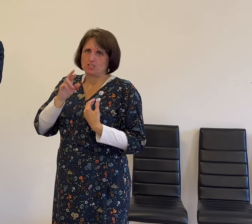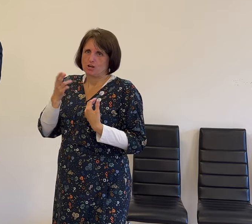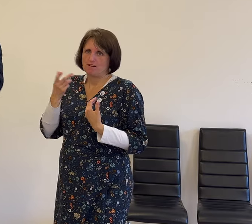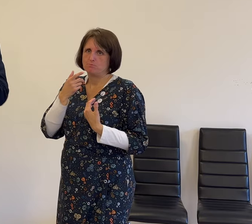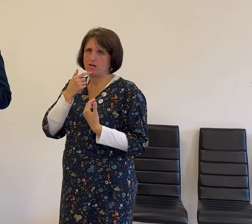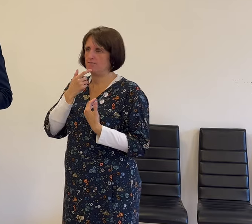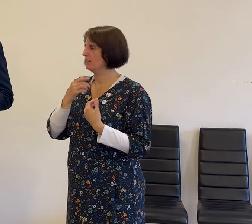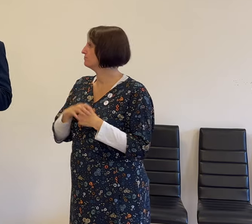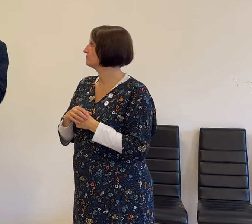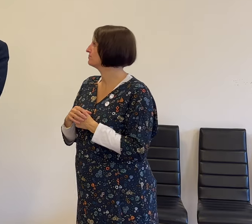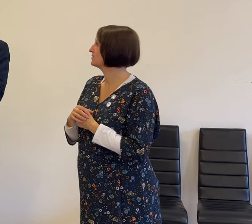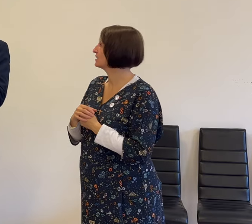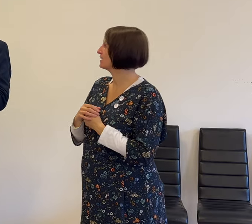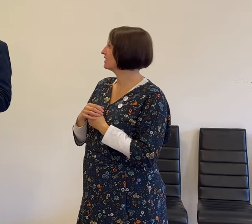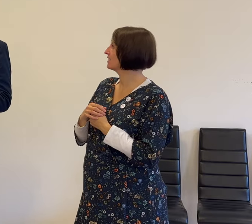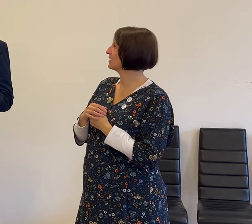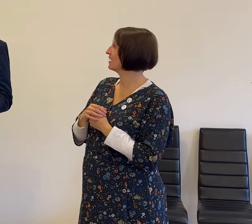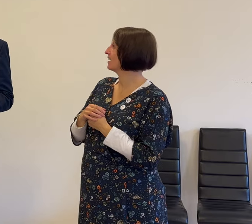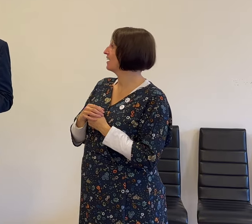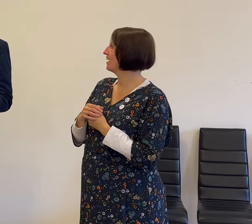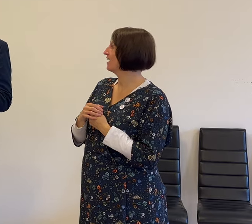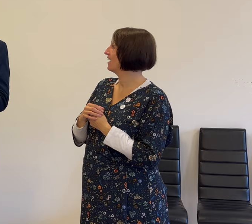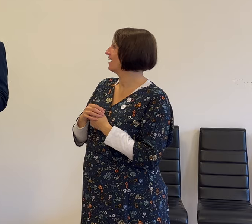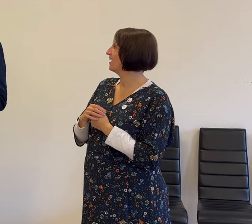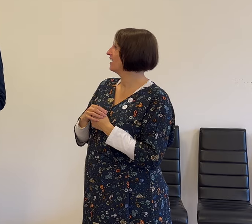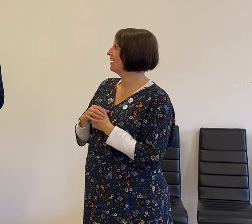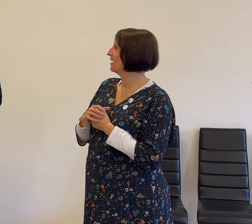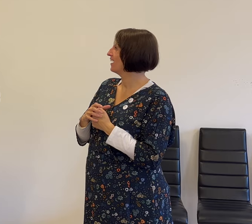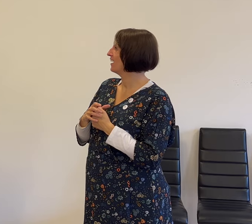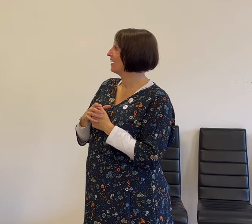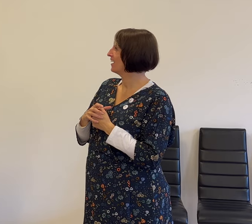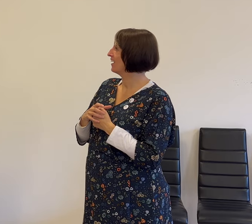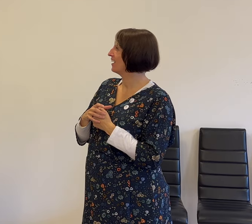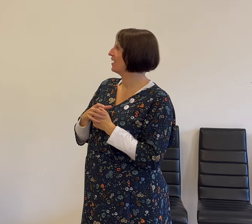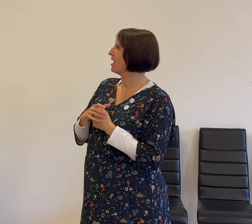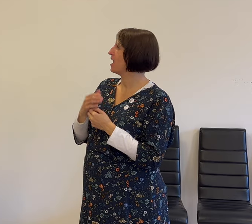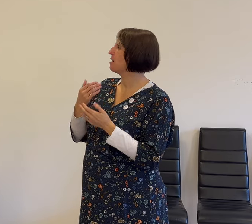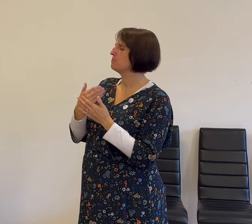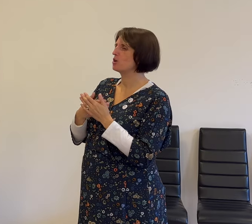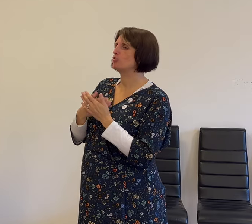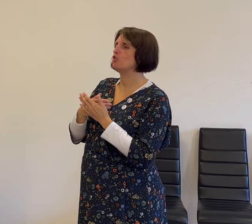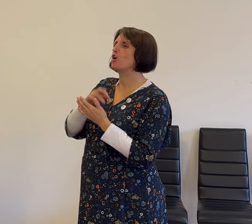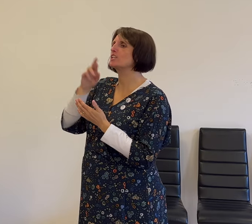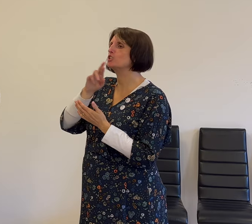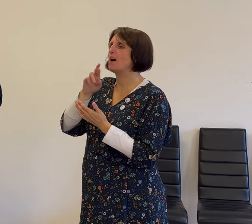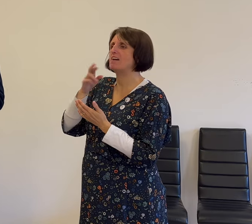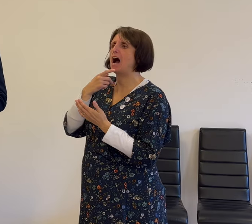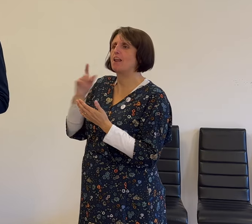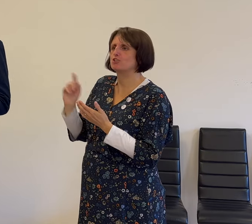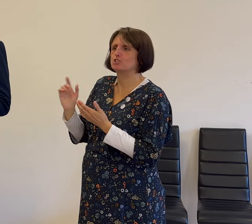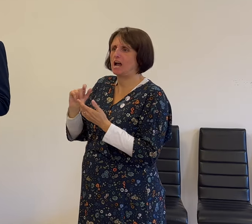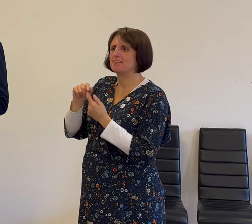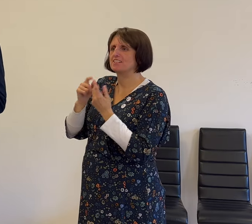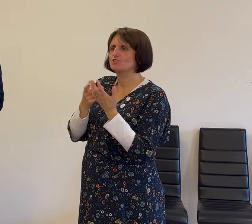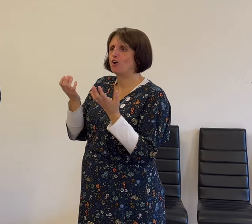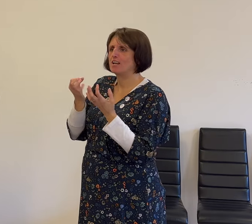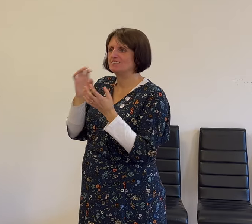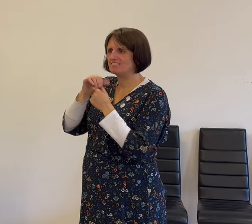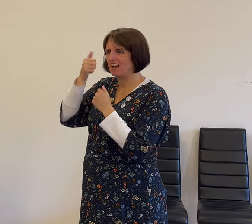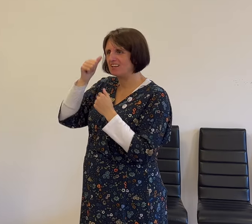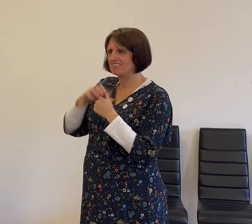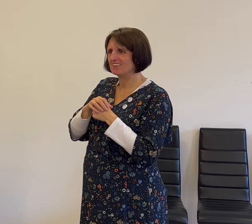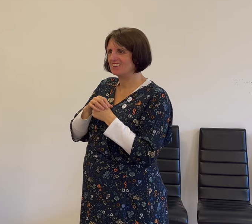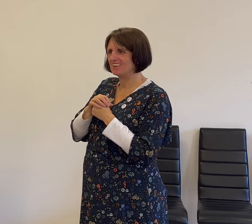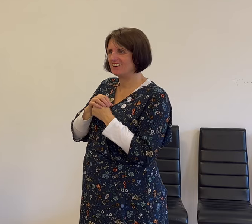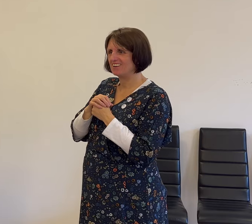ale potom mi došlo, že takhle nazývají tu rezavou. A máte vedle sebe někoho, kdo